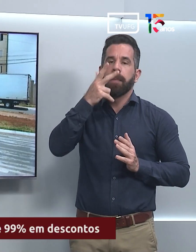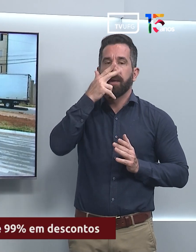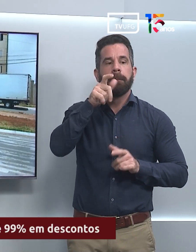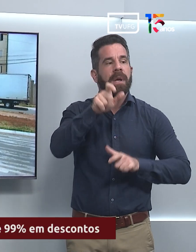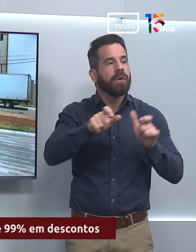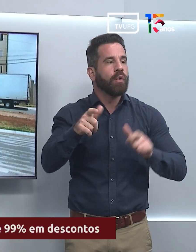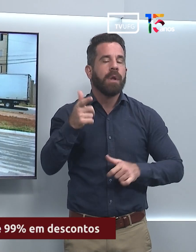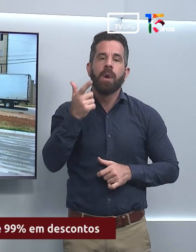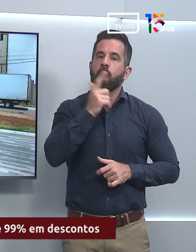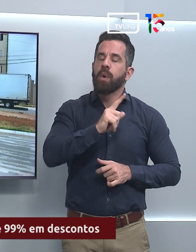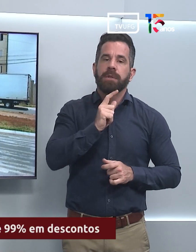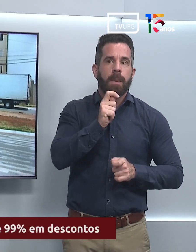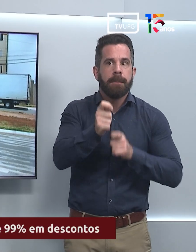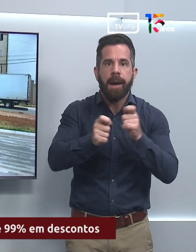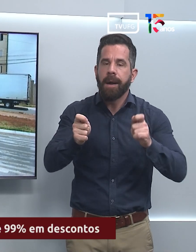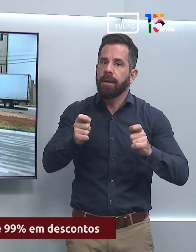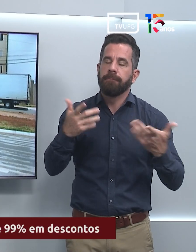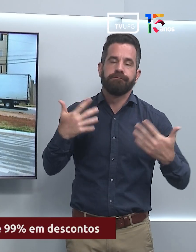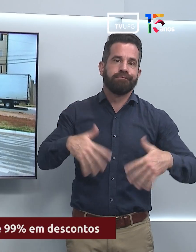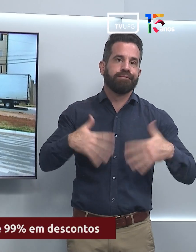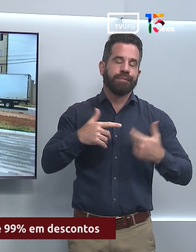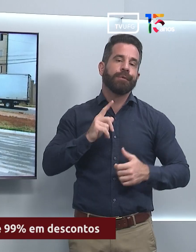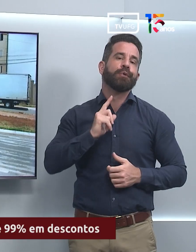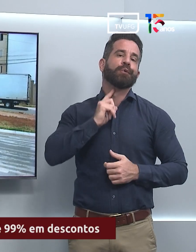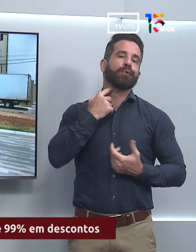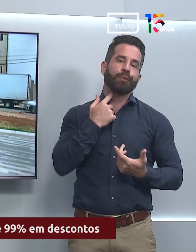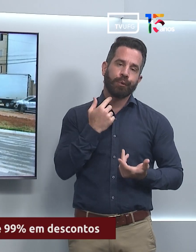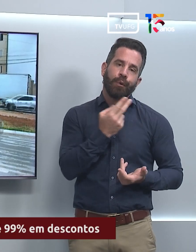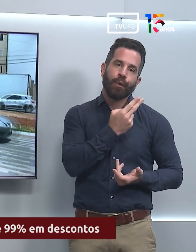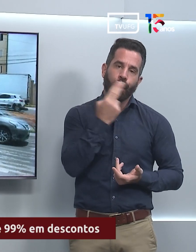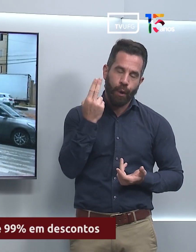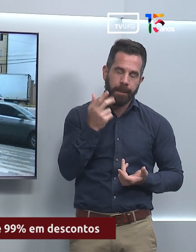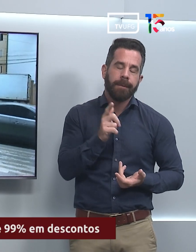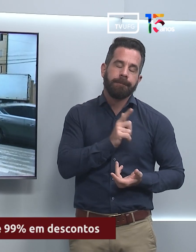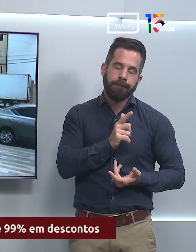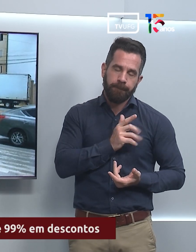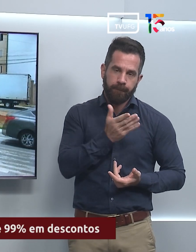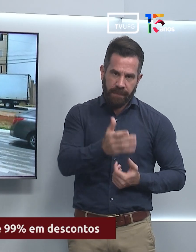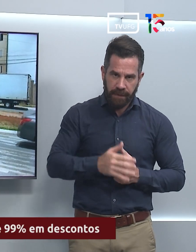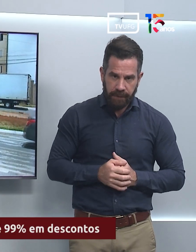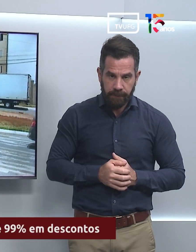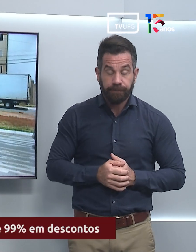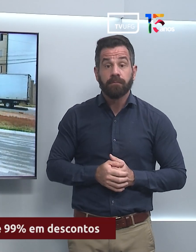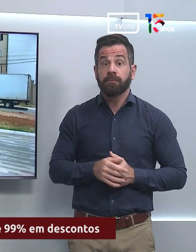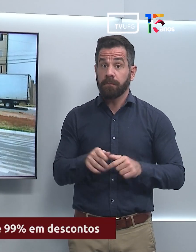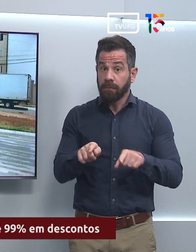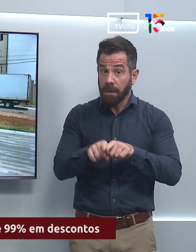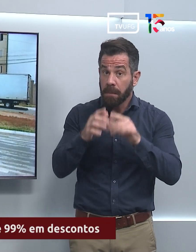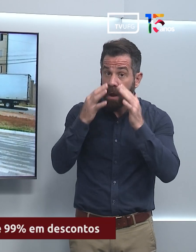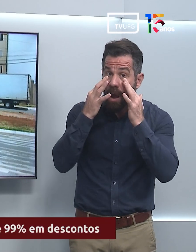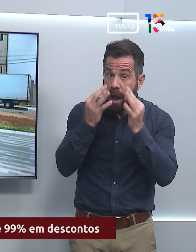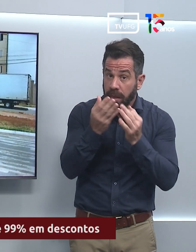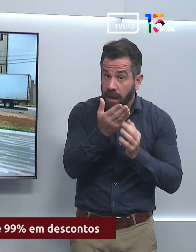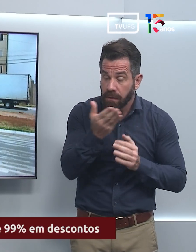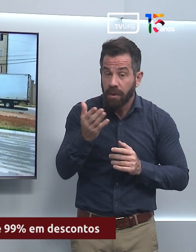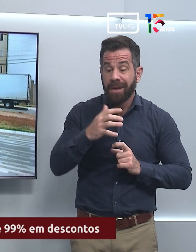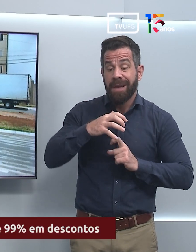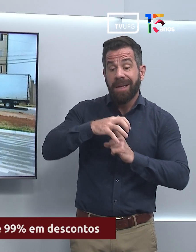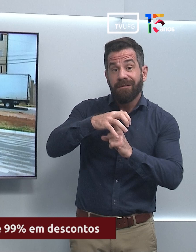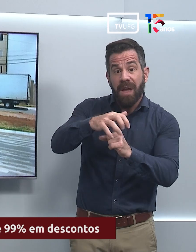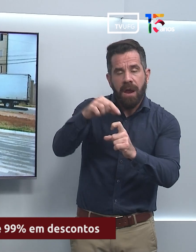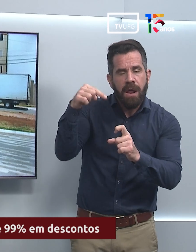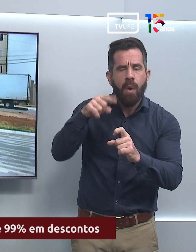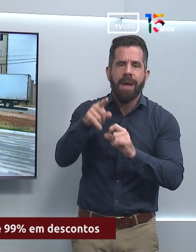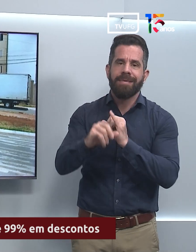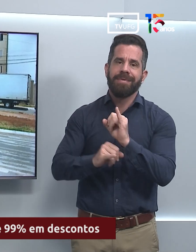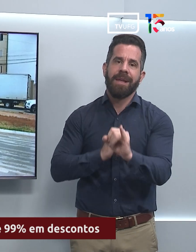conseguiram pagar e deixaram essas contas, então ficaram com esse nome sujo. E aí ficou alerta. Esse feirão ele é todo pela internet,